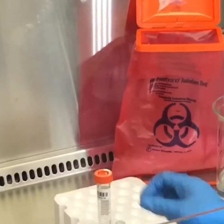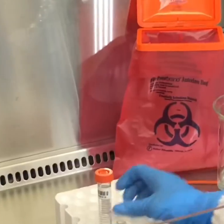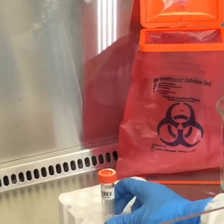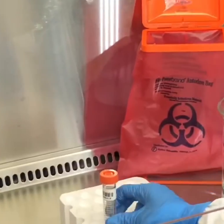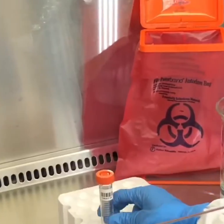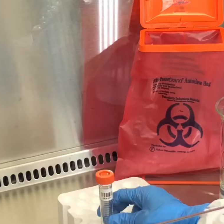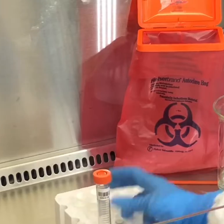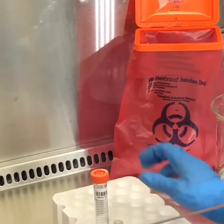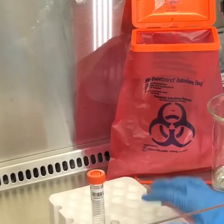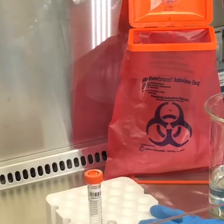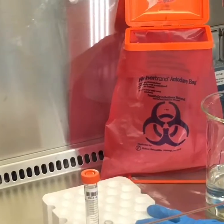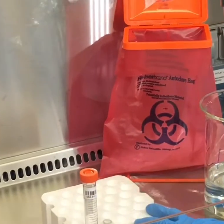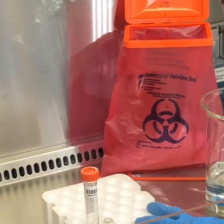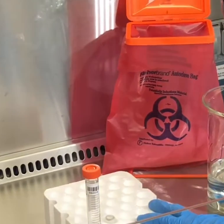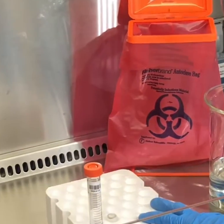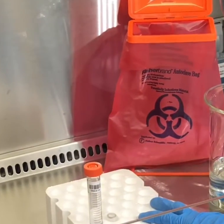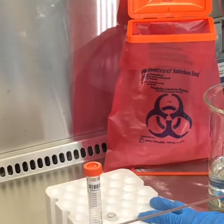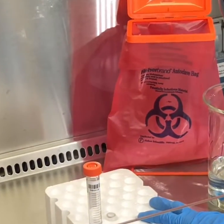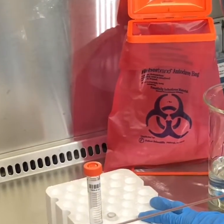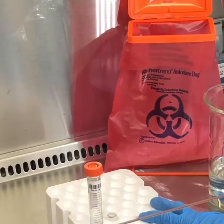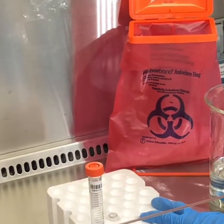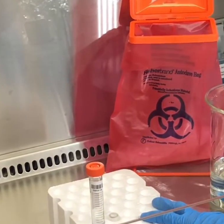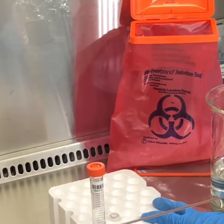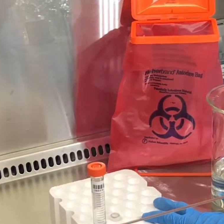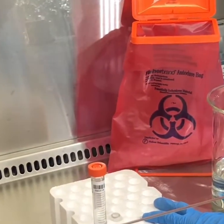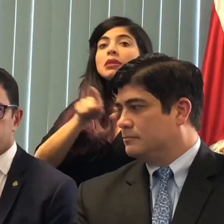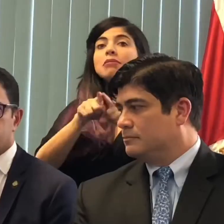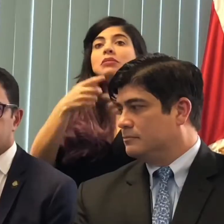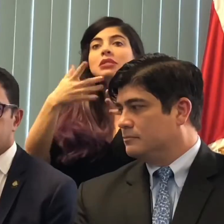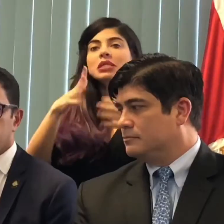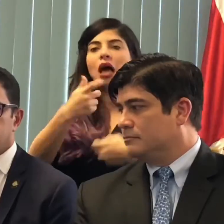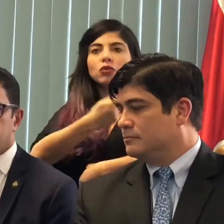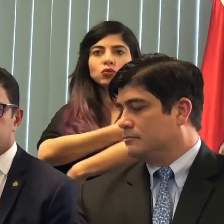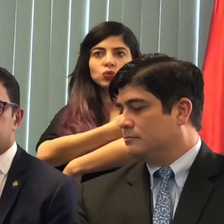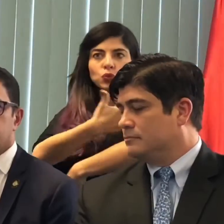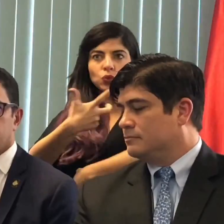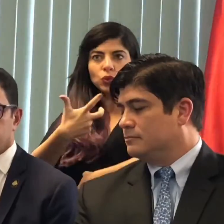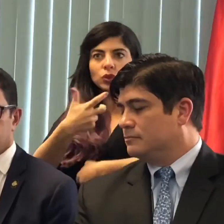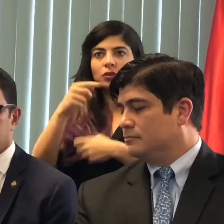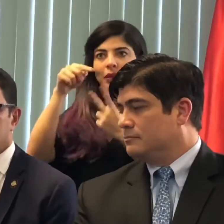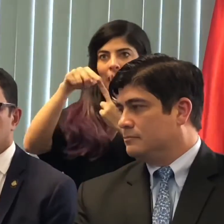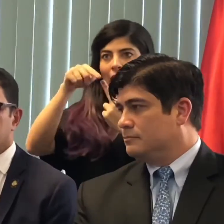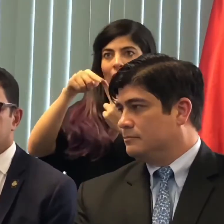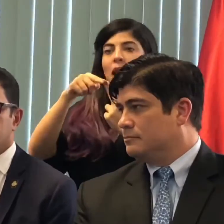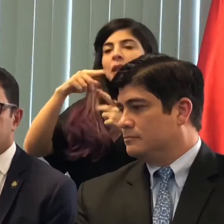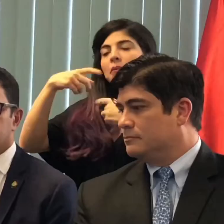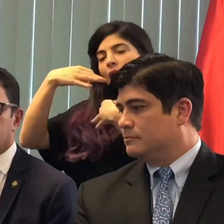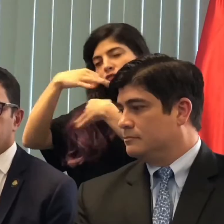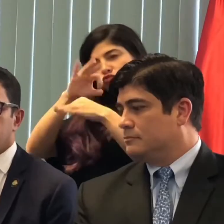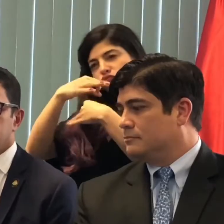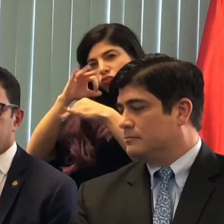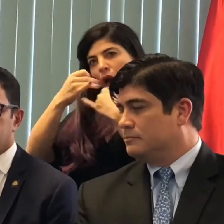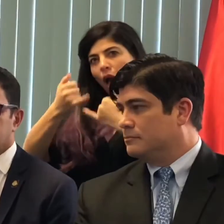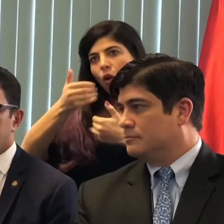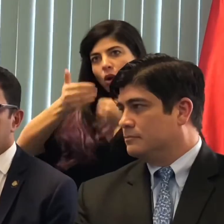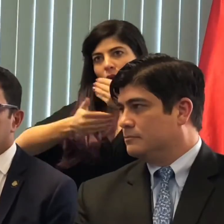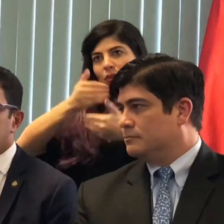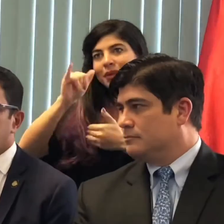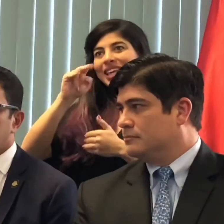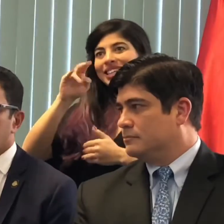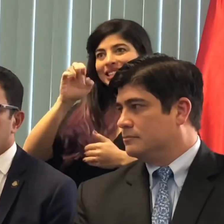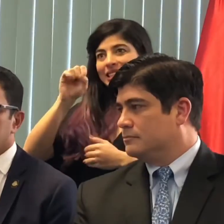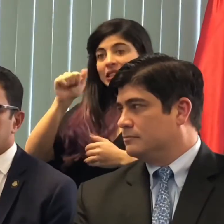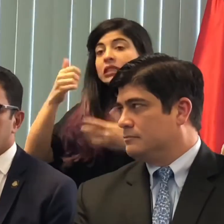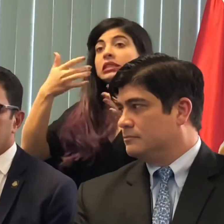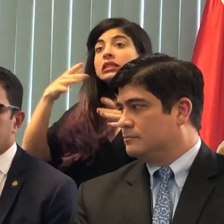de artista una probabilidad ya también se le tomaron las muestras y las mismas estarán siendo procesadas en incidencia se han